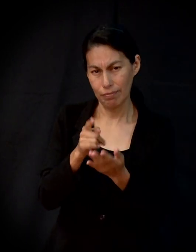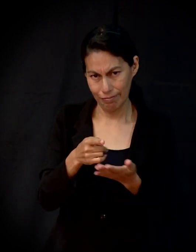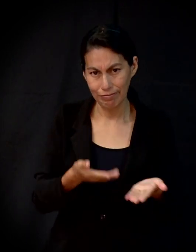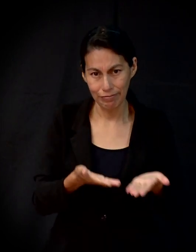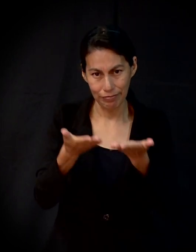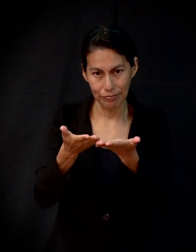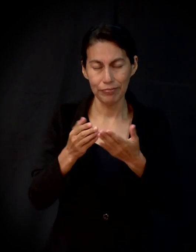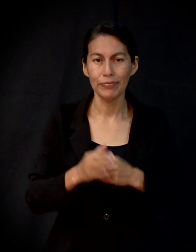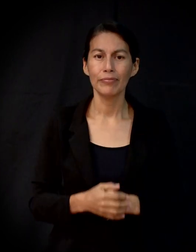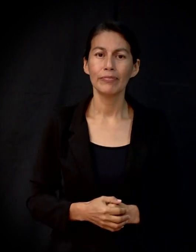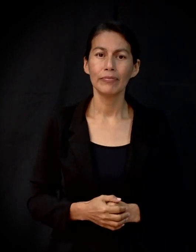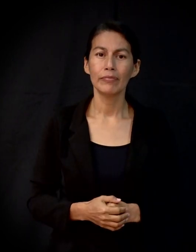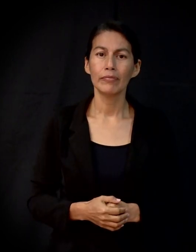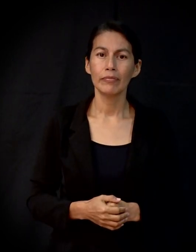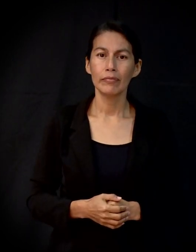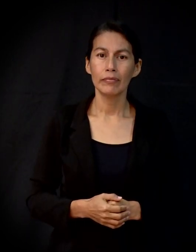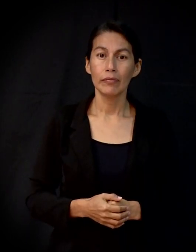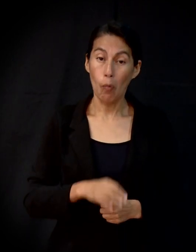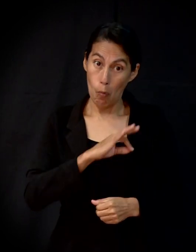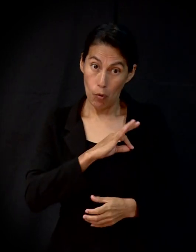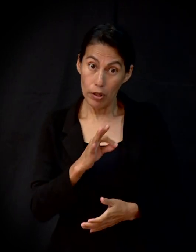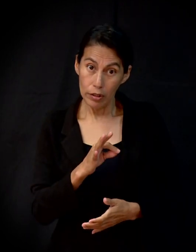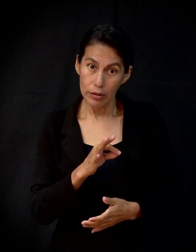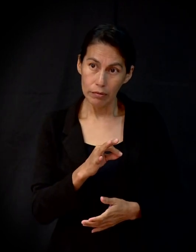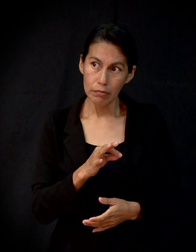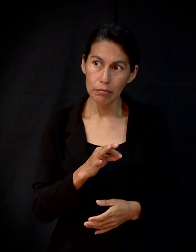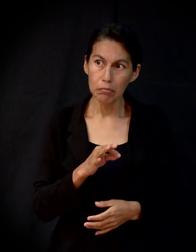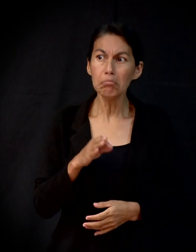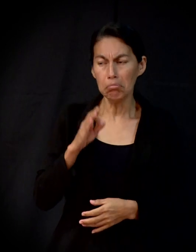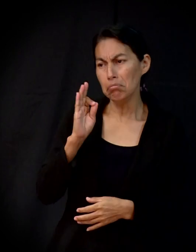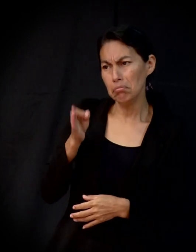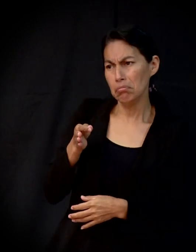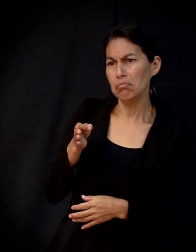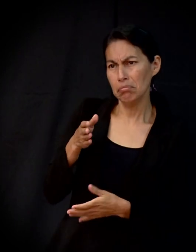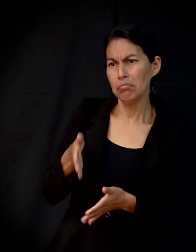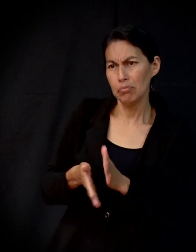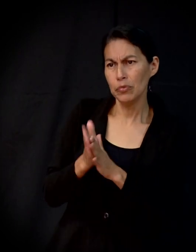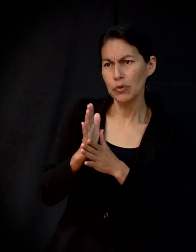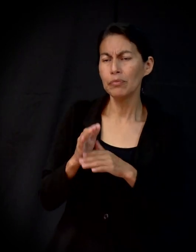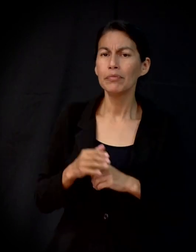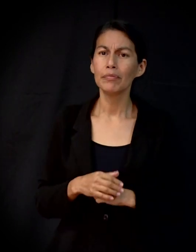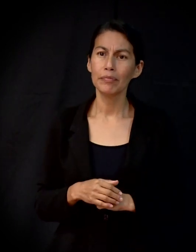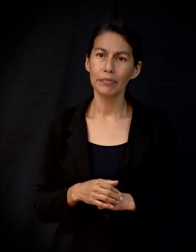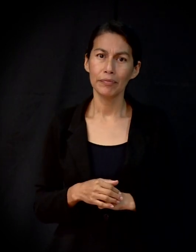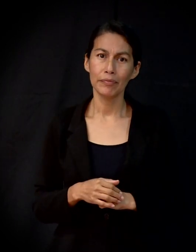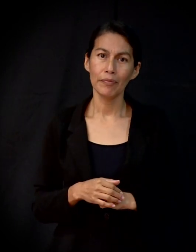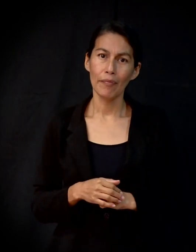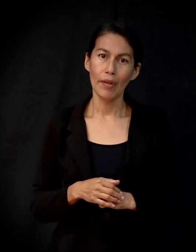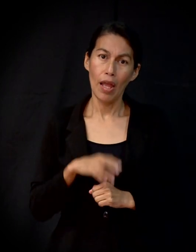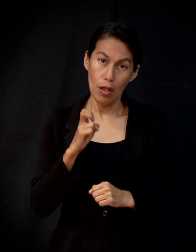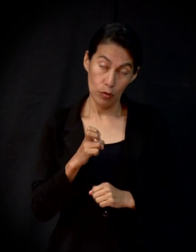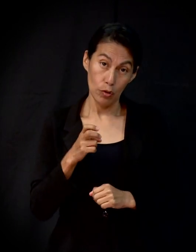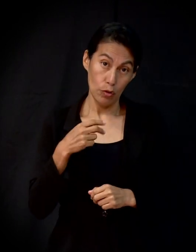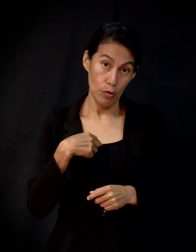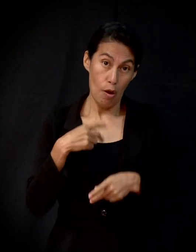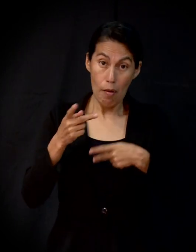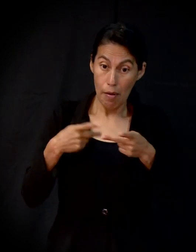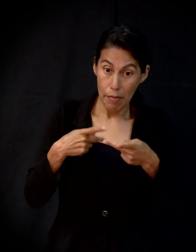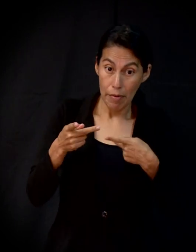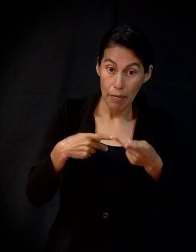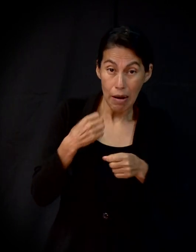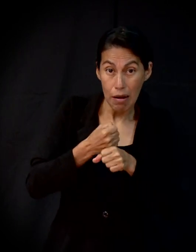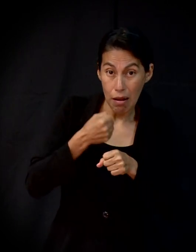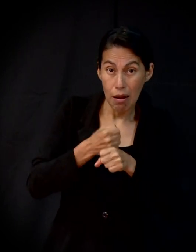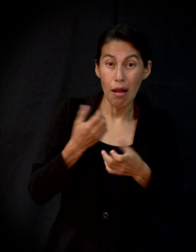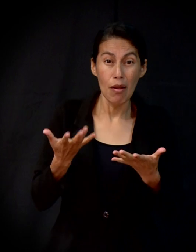Necesito que vayas tú. Y me dice, ¿puedes ir? Bueno, está bien, yo voy. Entonces, pues yo me preparé,